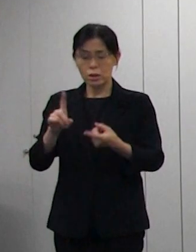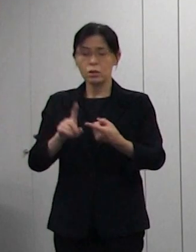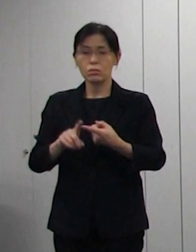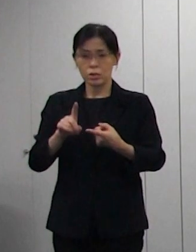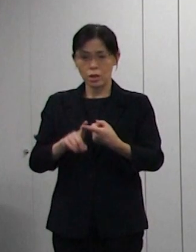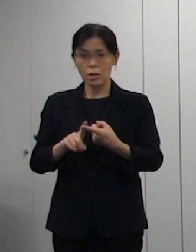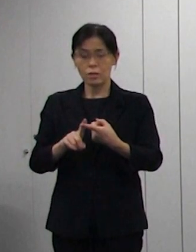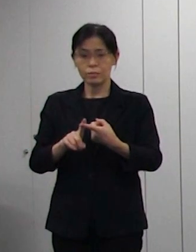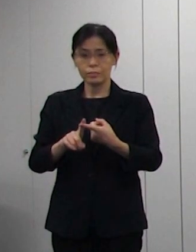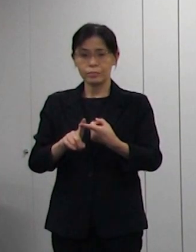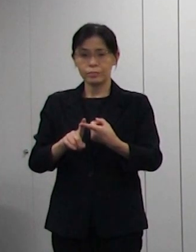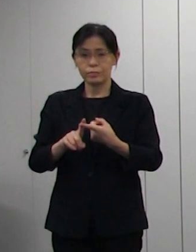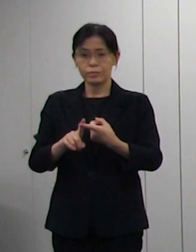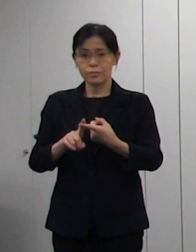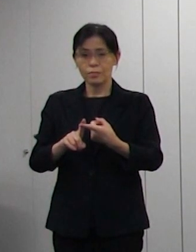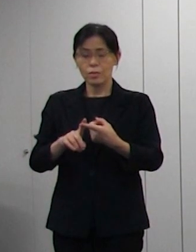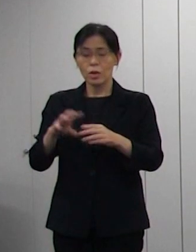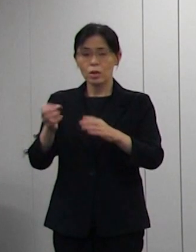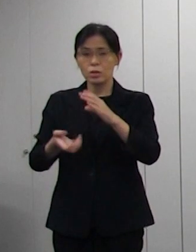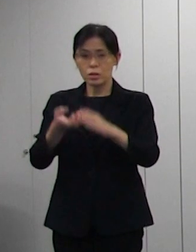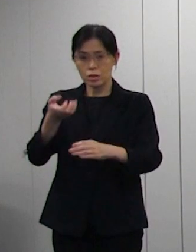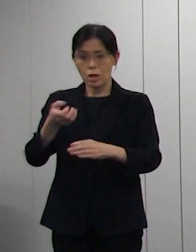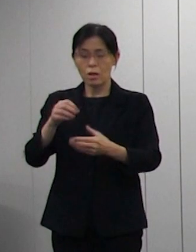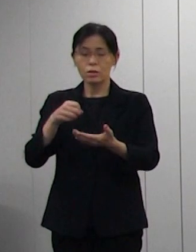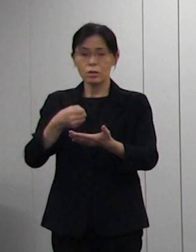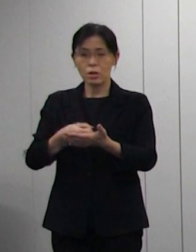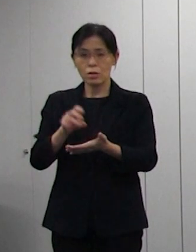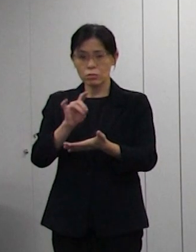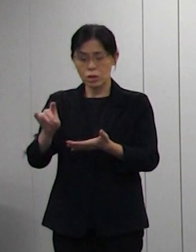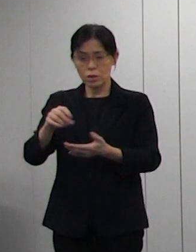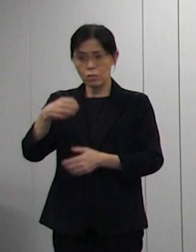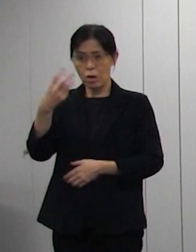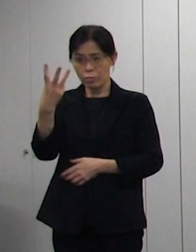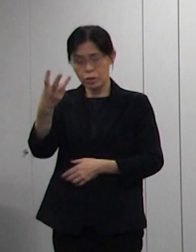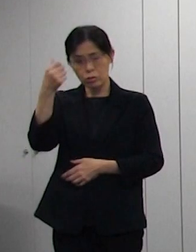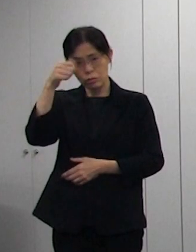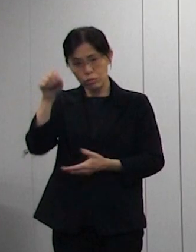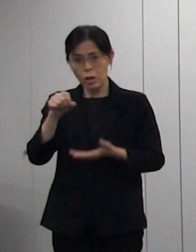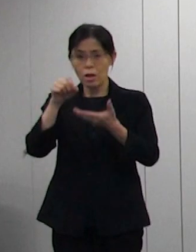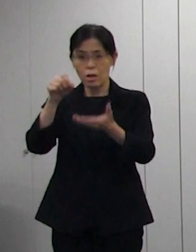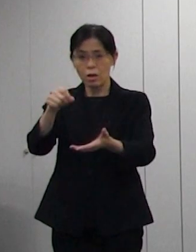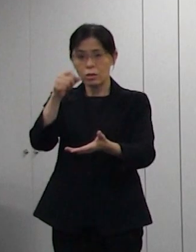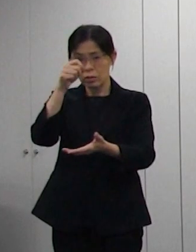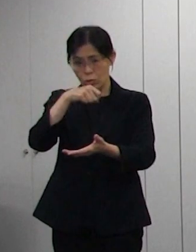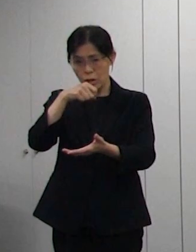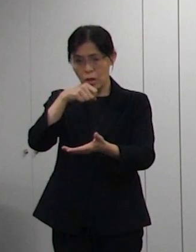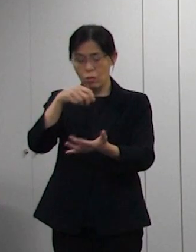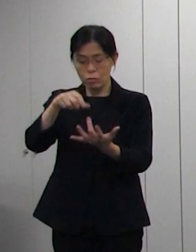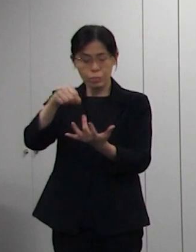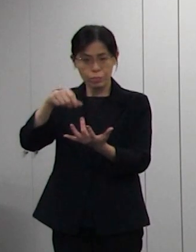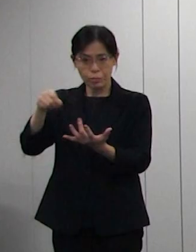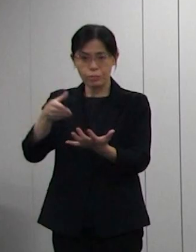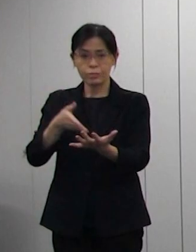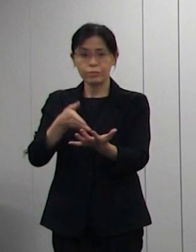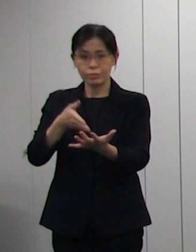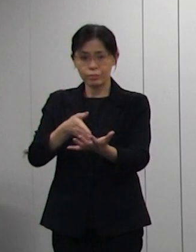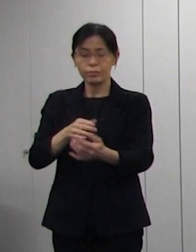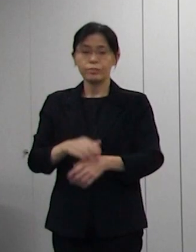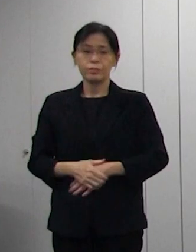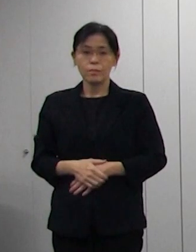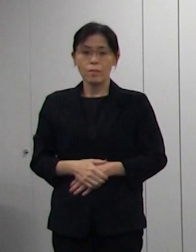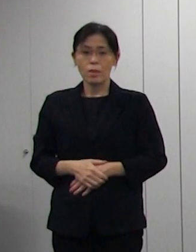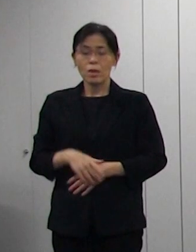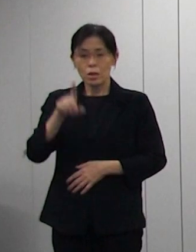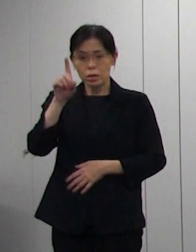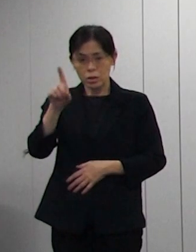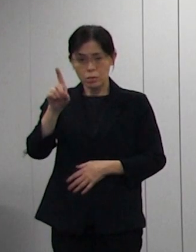。事件決議については3件を提案する予定ですが、主なものについて説明をいたします。1